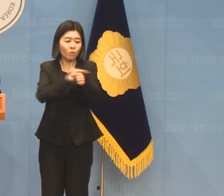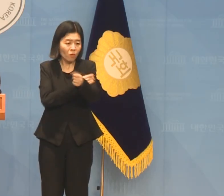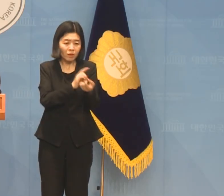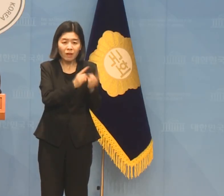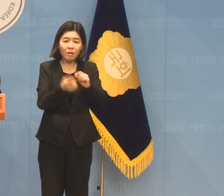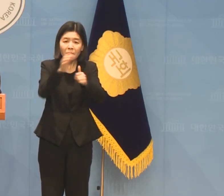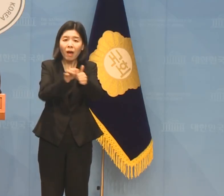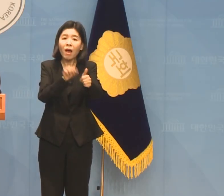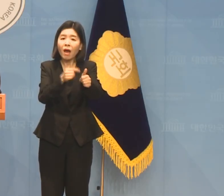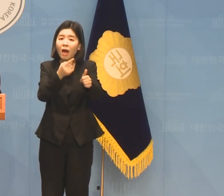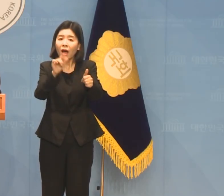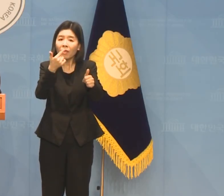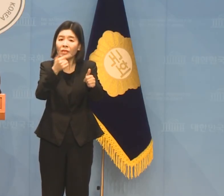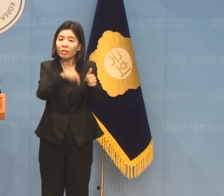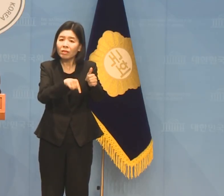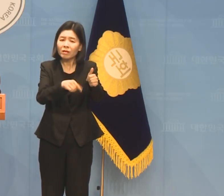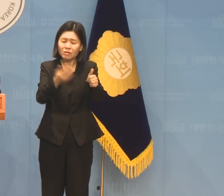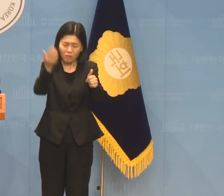전대미문입니다.